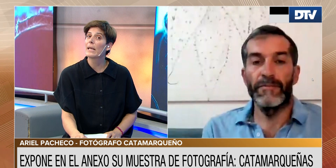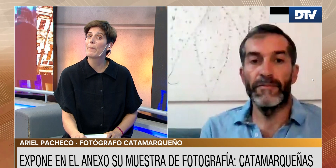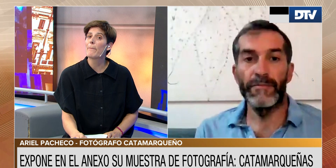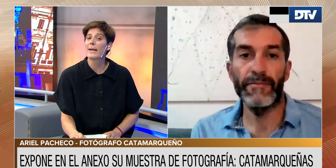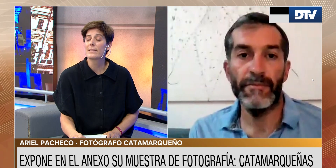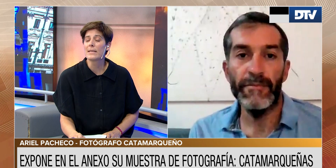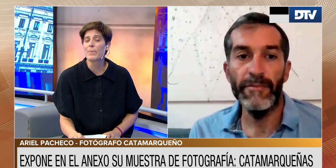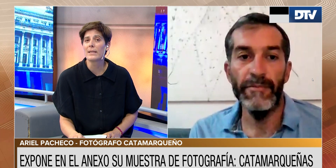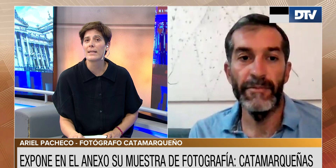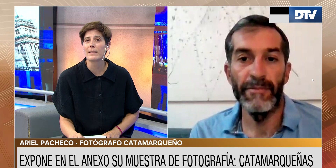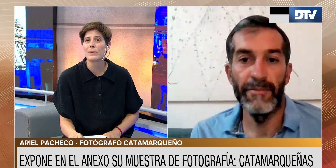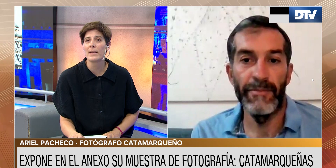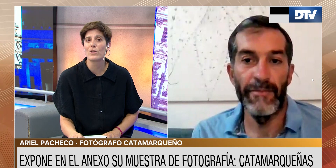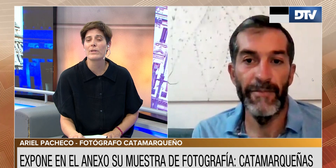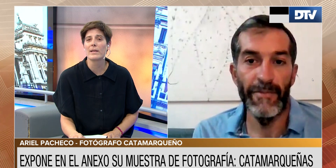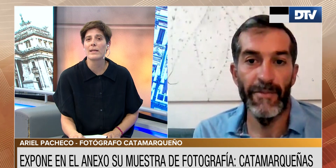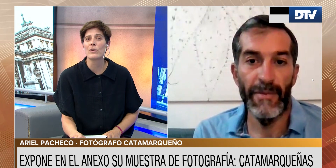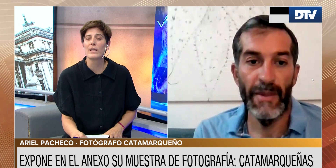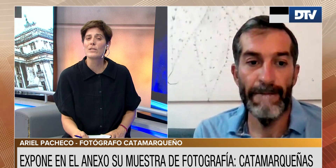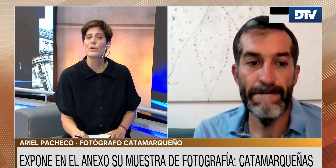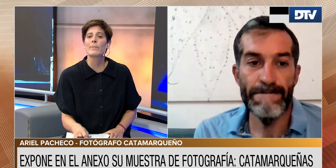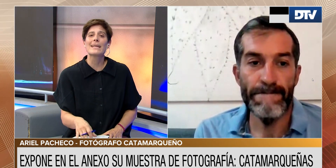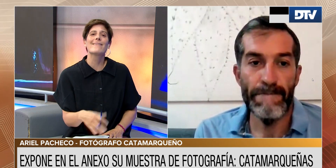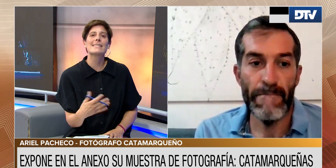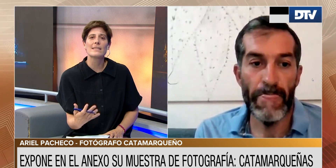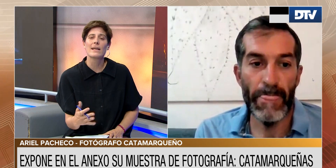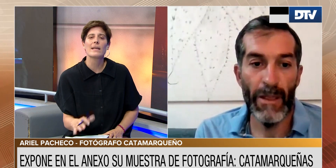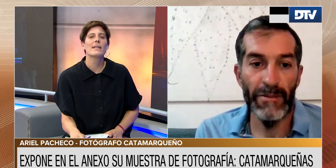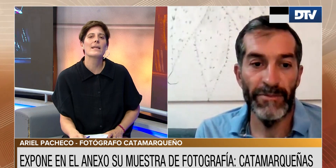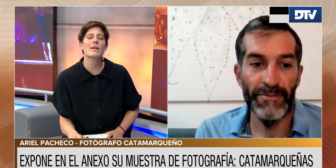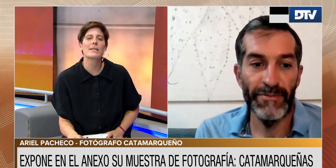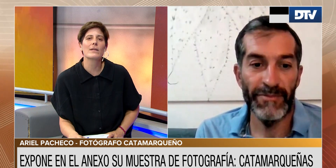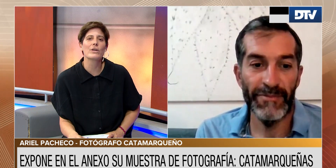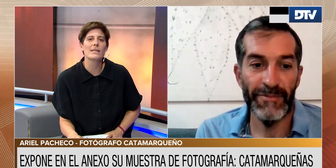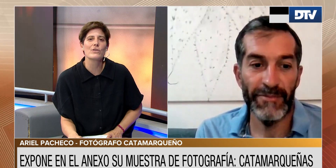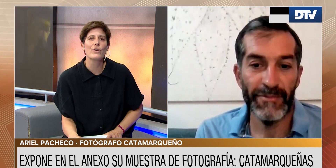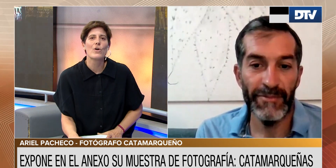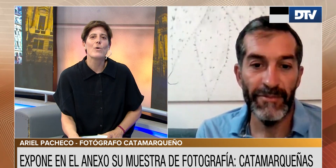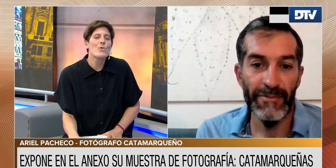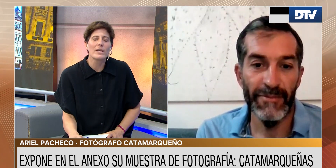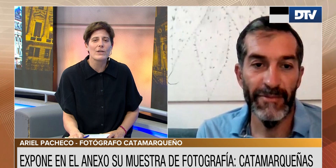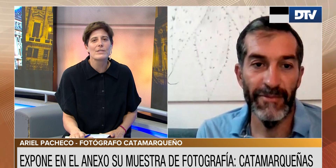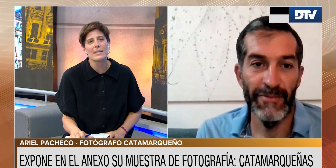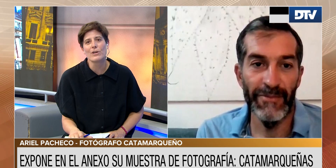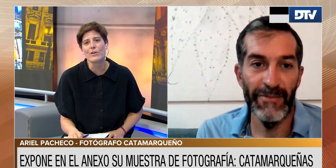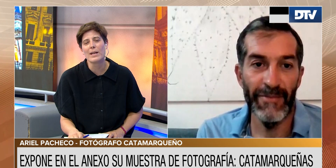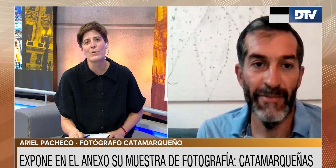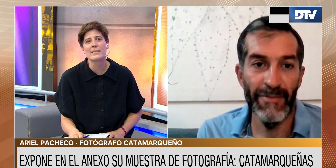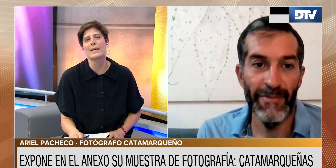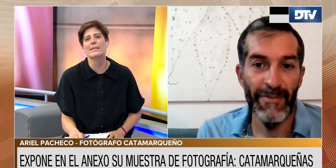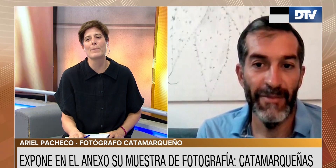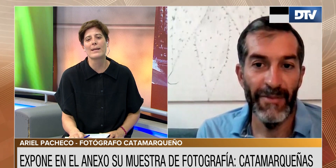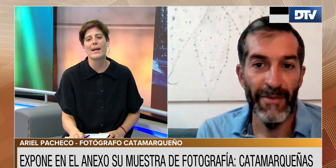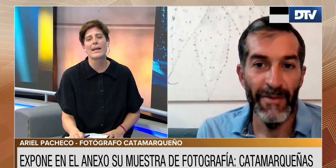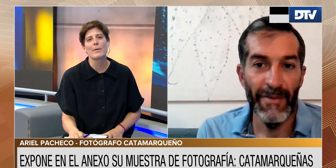personas que participan de las actividades cotidianas del Congreso, pero también quienes visitan diariamente el Congreso, un rinconcito de la